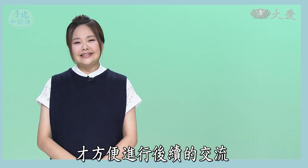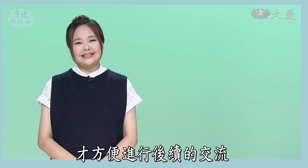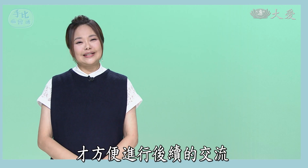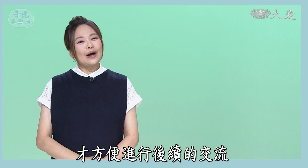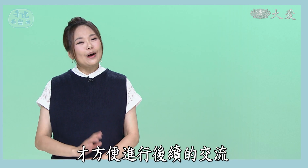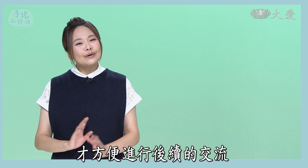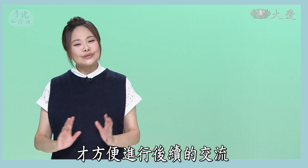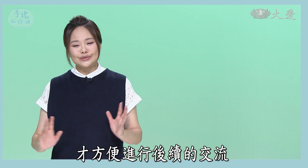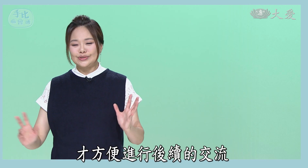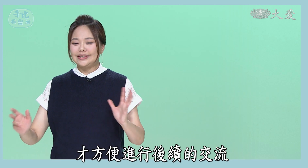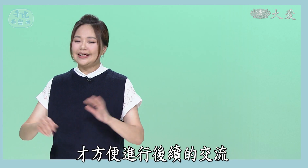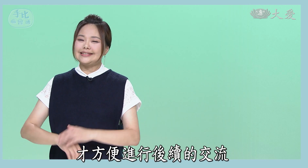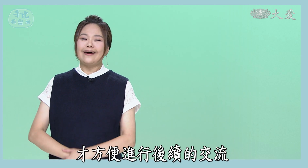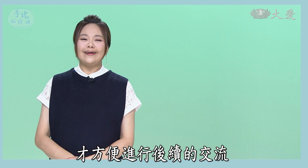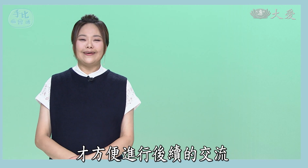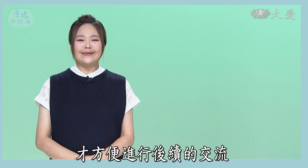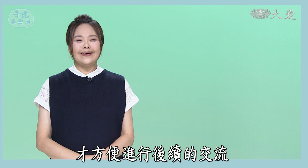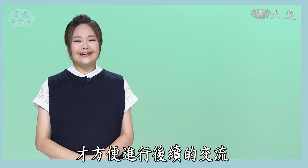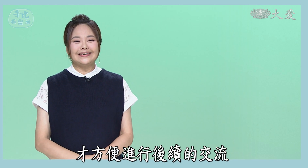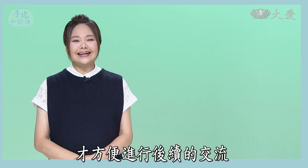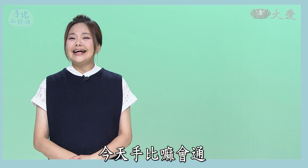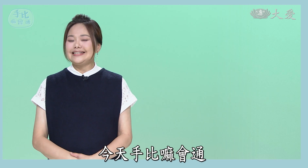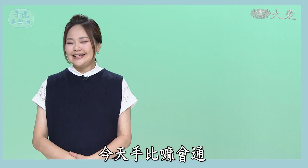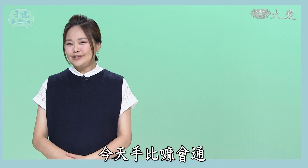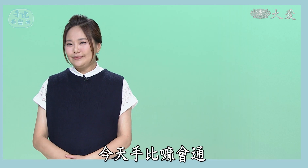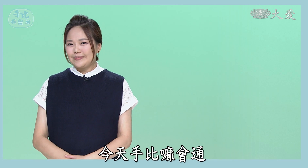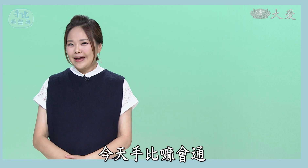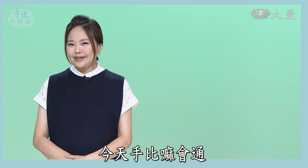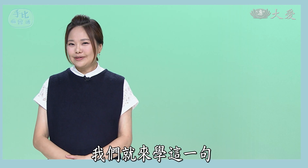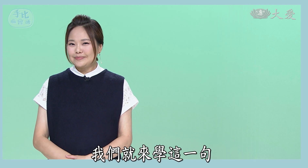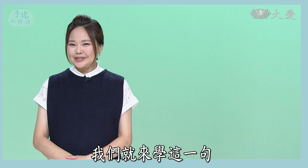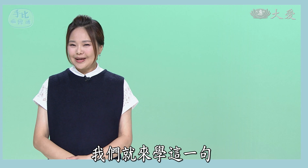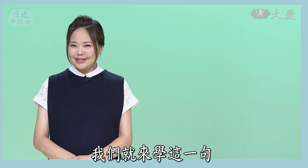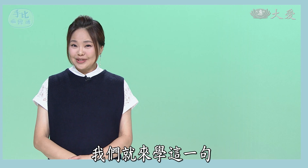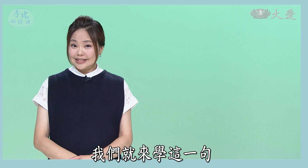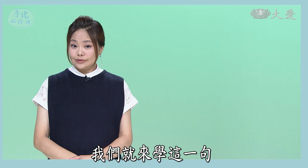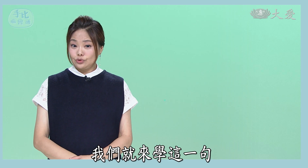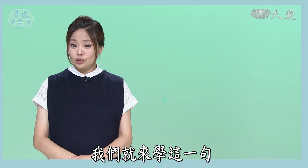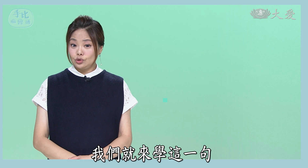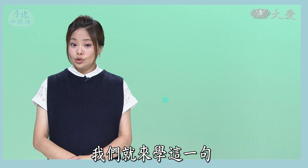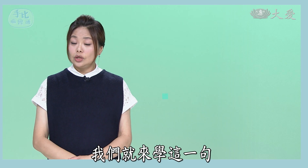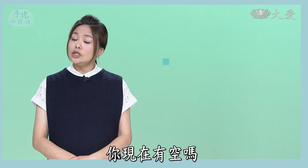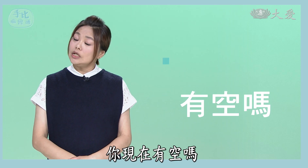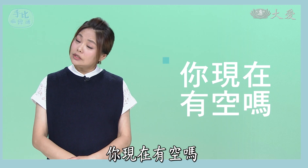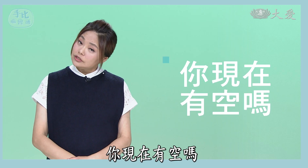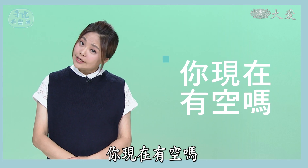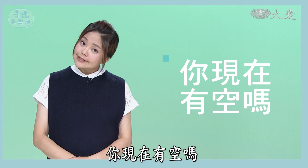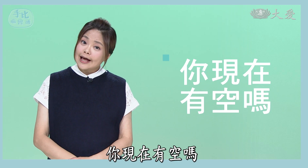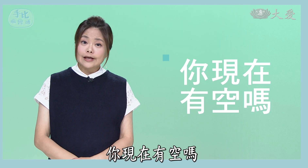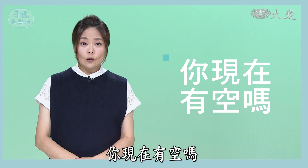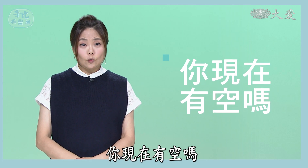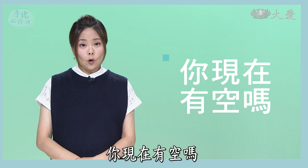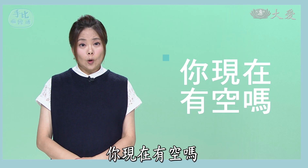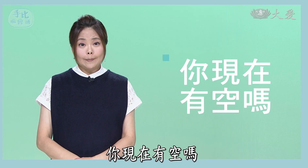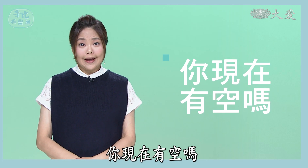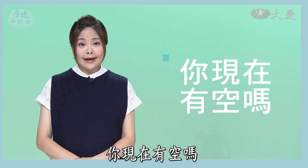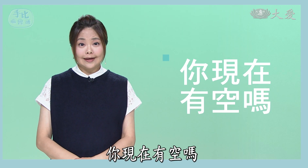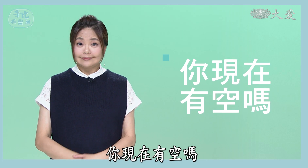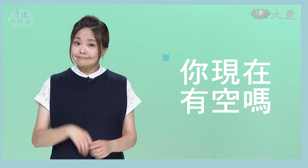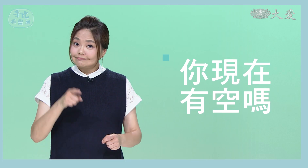行后续的交流哦。今天 Chubby 买通，我们就来学这句，您现在有空吗？